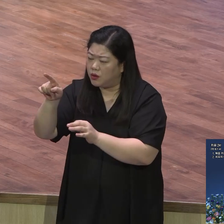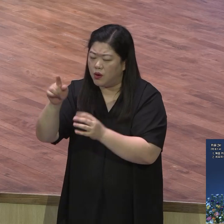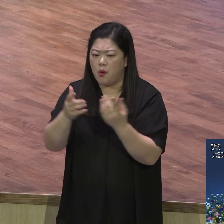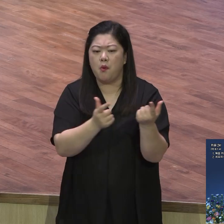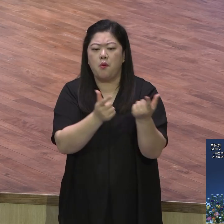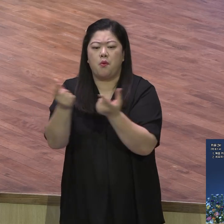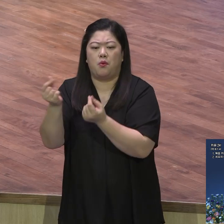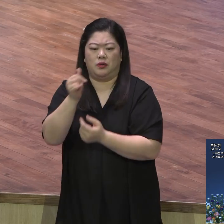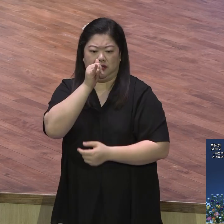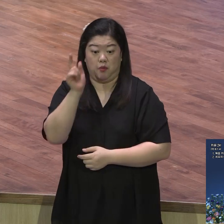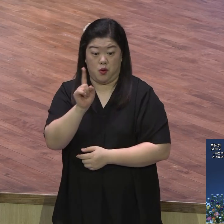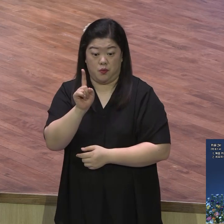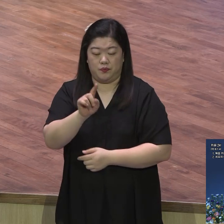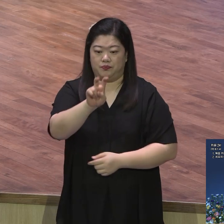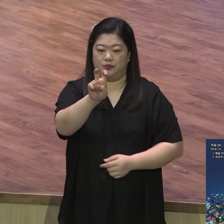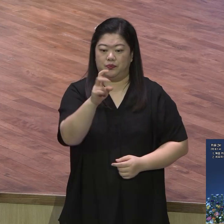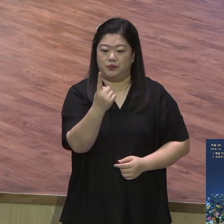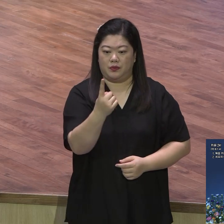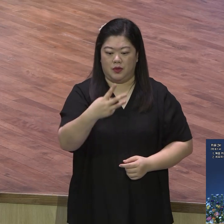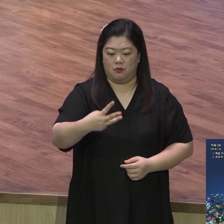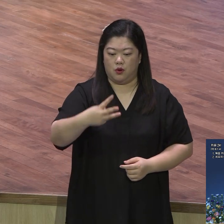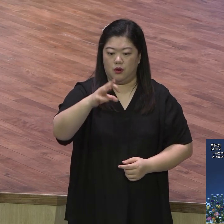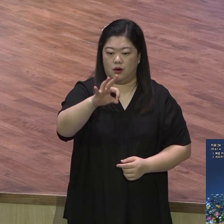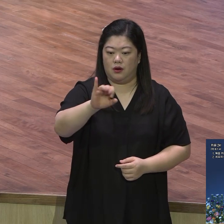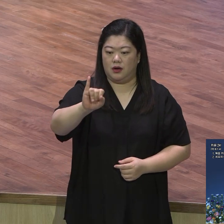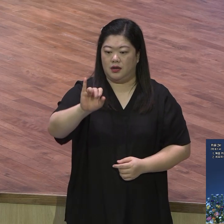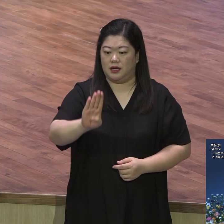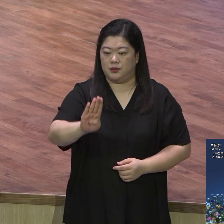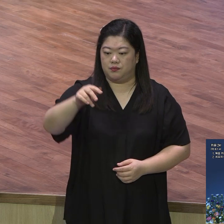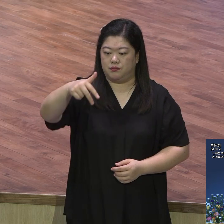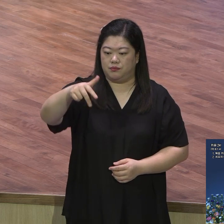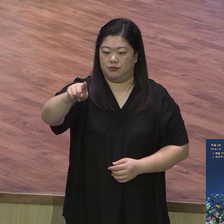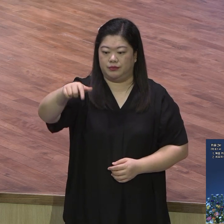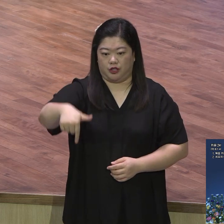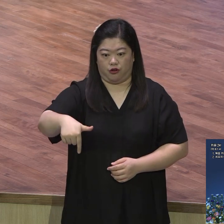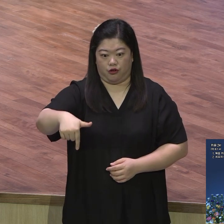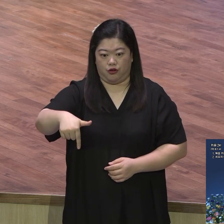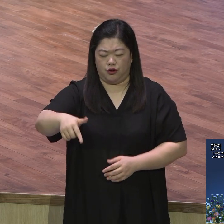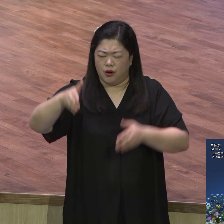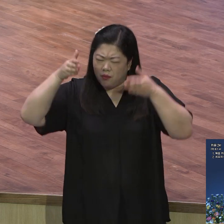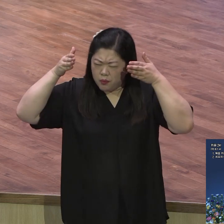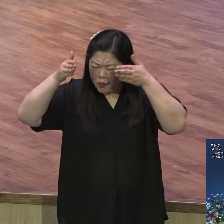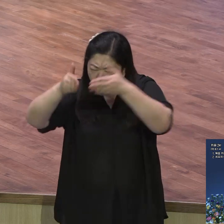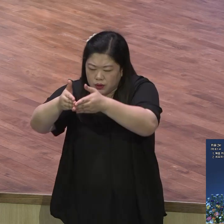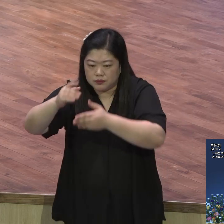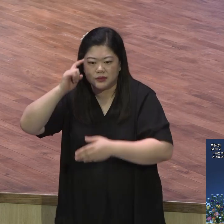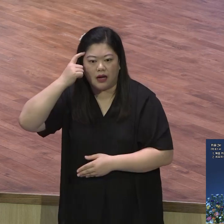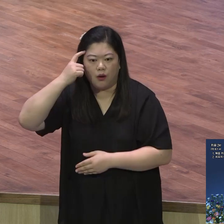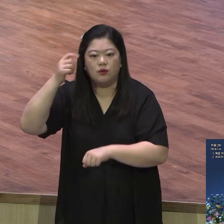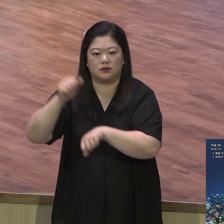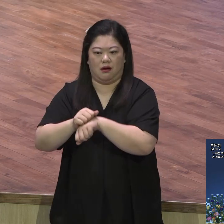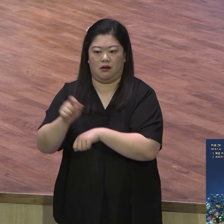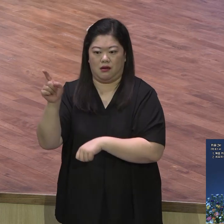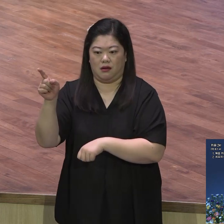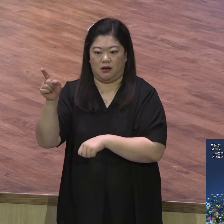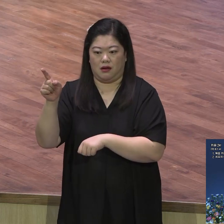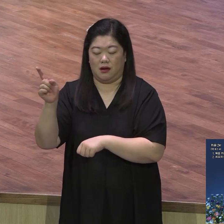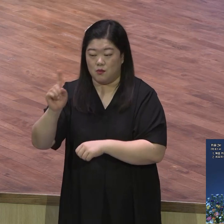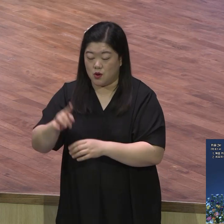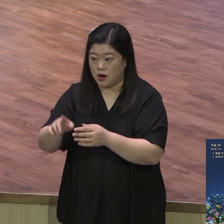몰입적 사고입니다. 다른 사람하고 달라요. 몰입적 사고 고도의